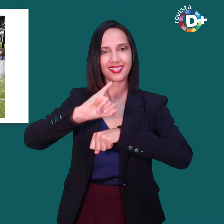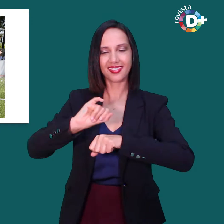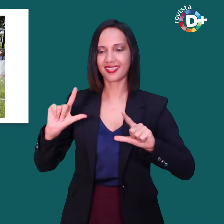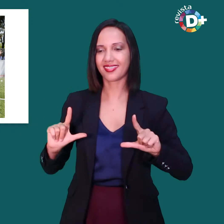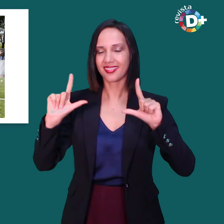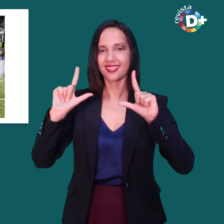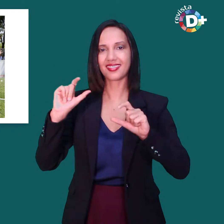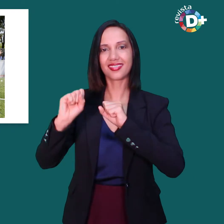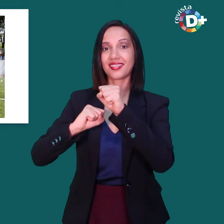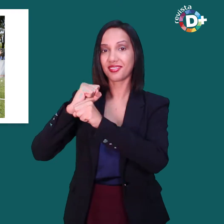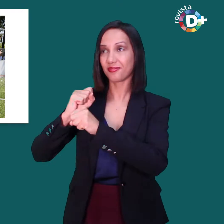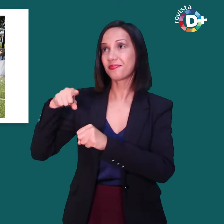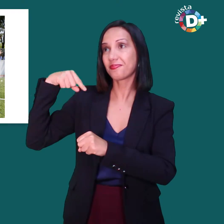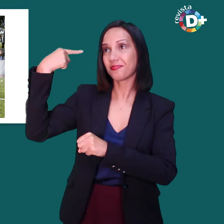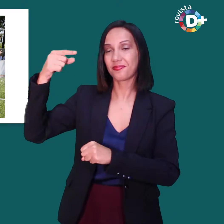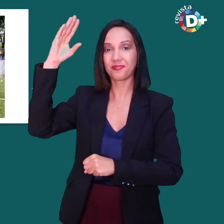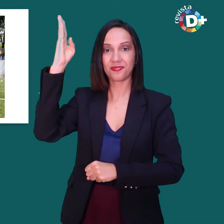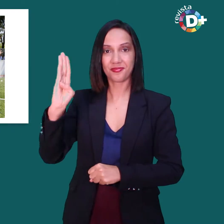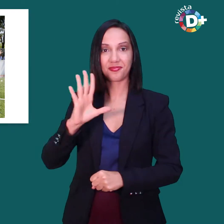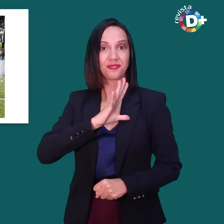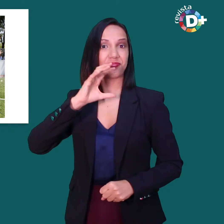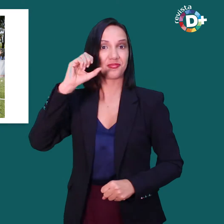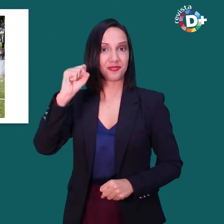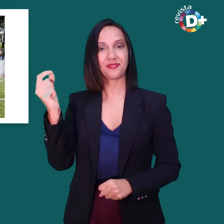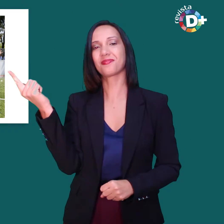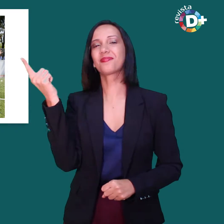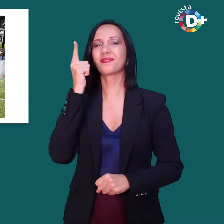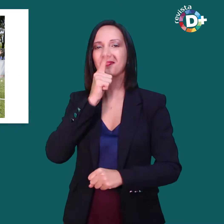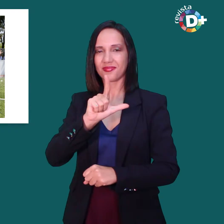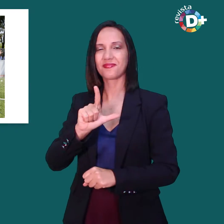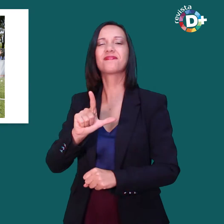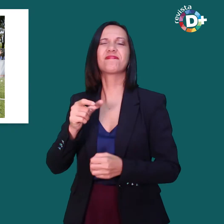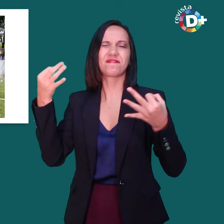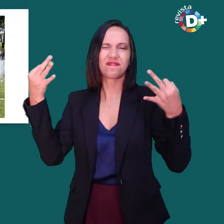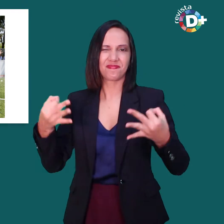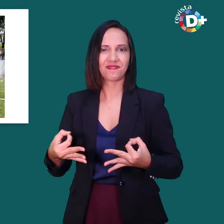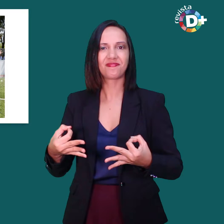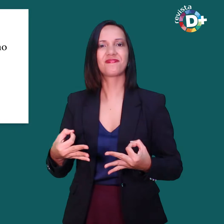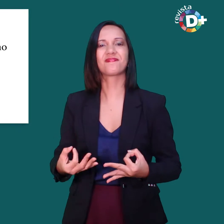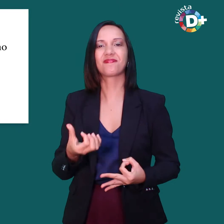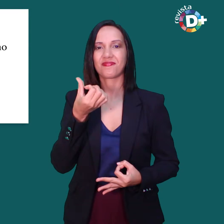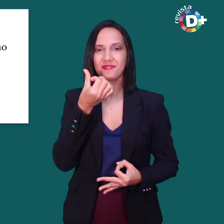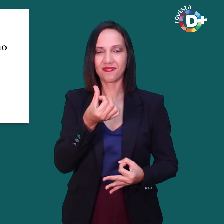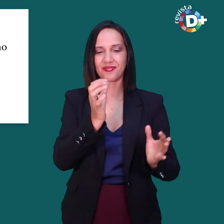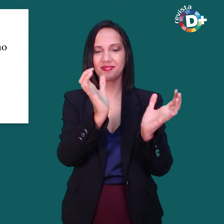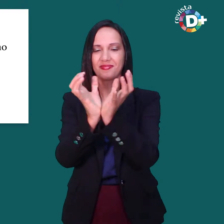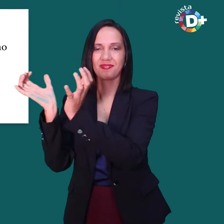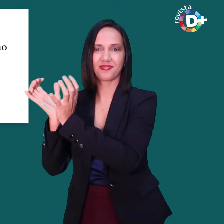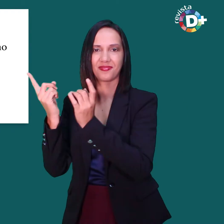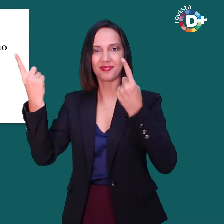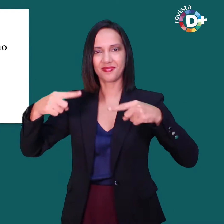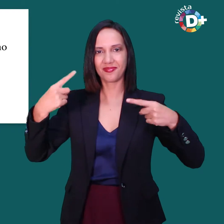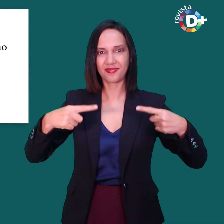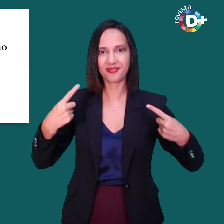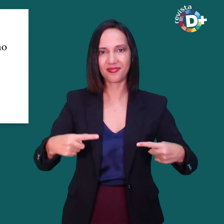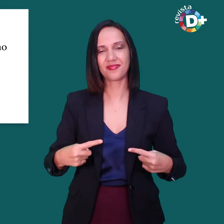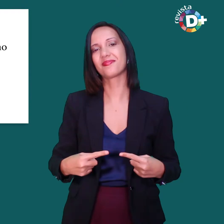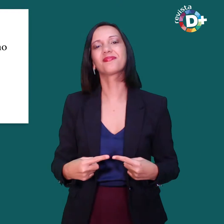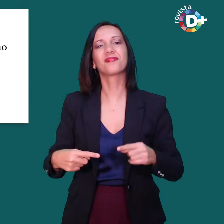O Brasil, por ser atual campeão mundial, já tem posto garantido. 6 seleções disputaram o torneio no CT